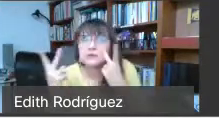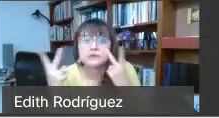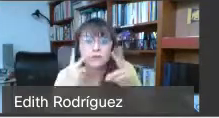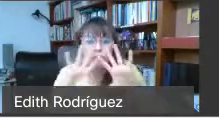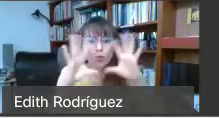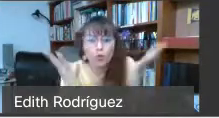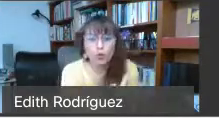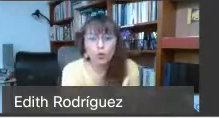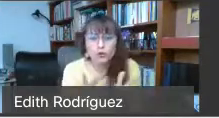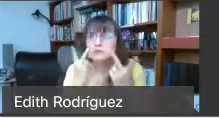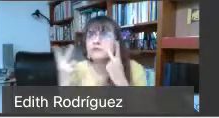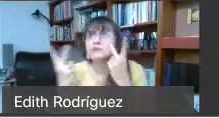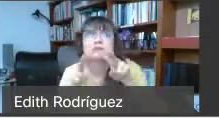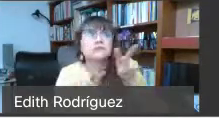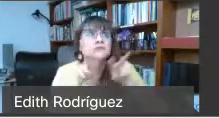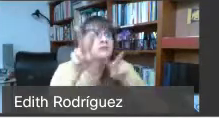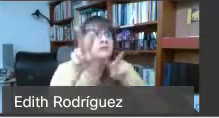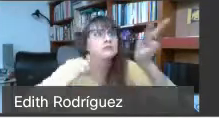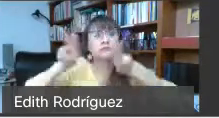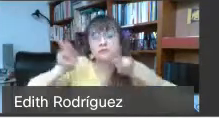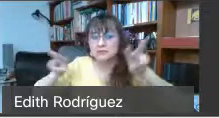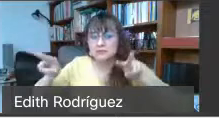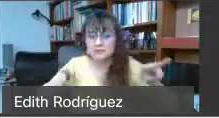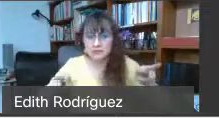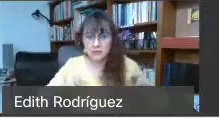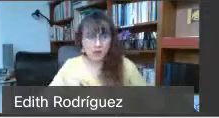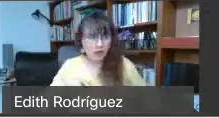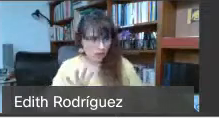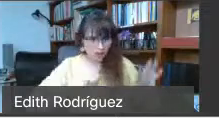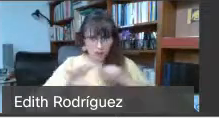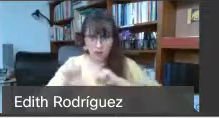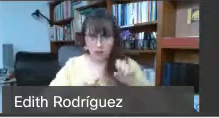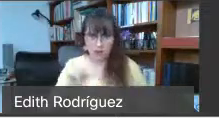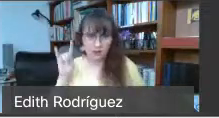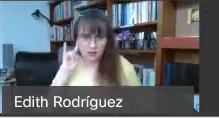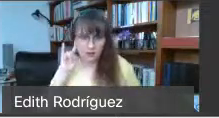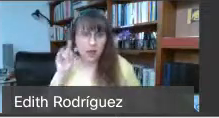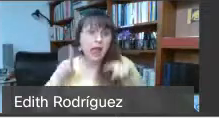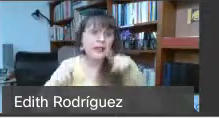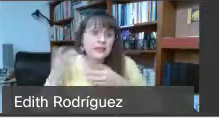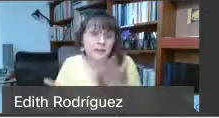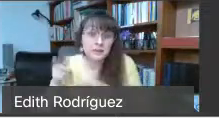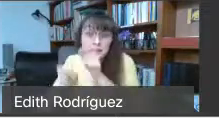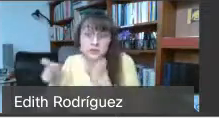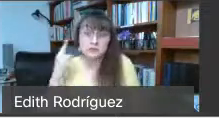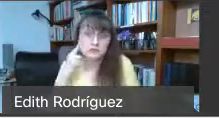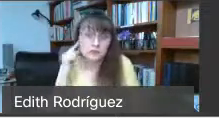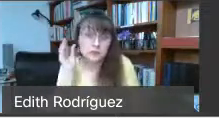con el medio social, tiene contacto con el mundo que le rodea, lee el mundo desde la manera visual.